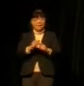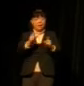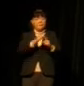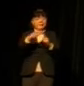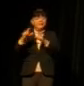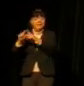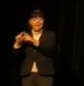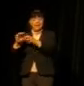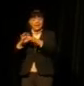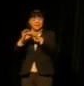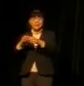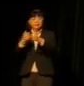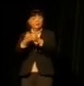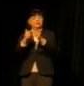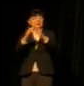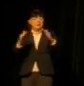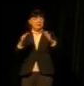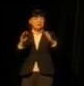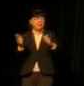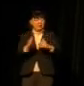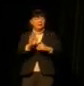演でした。